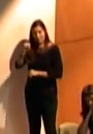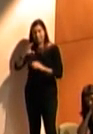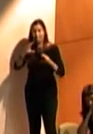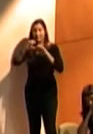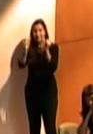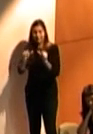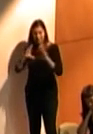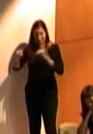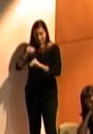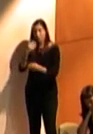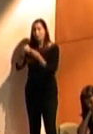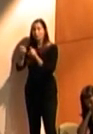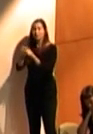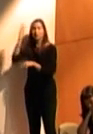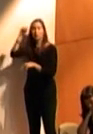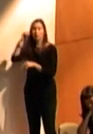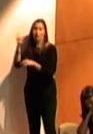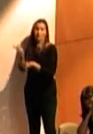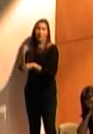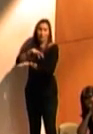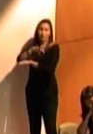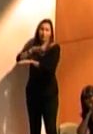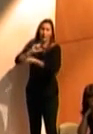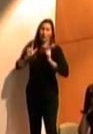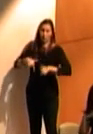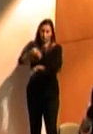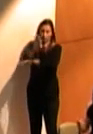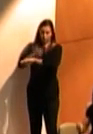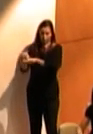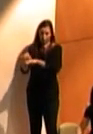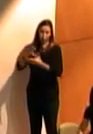étudiants en architecture de l'ENSA Toulouse. Voilà.